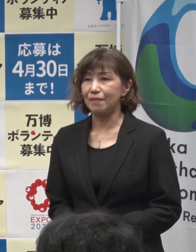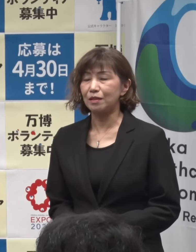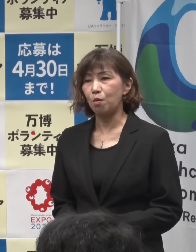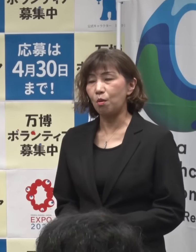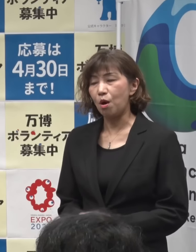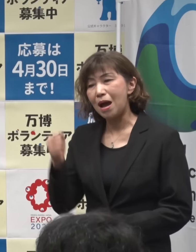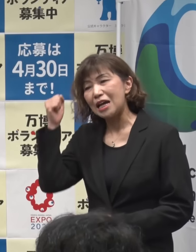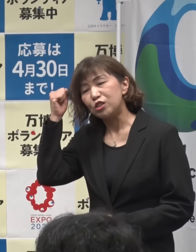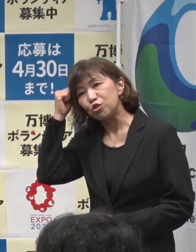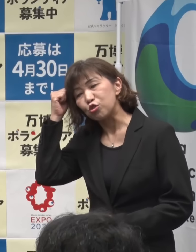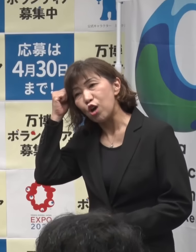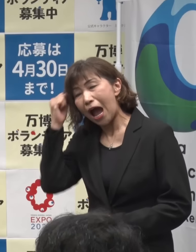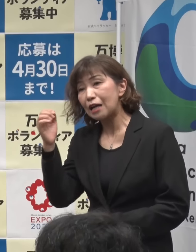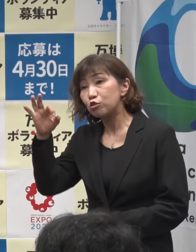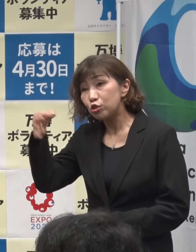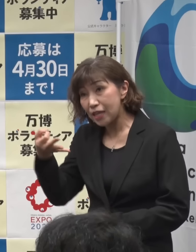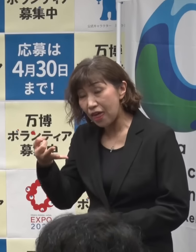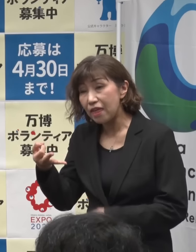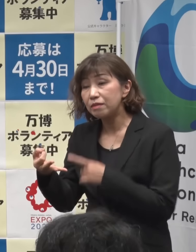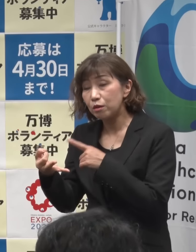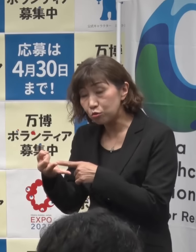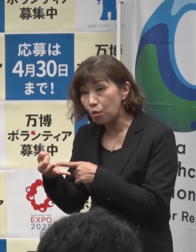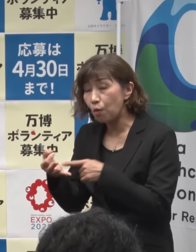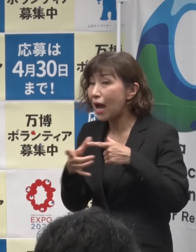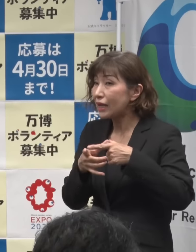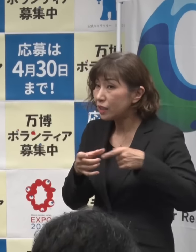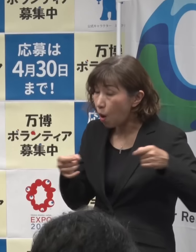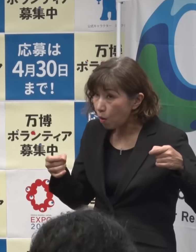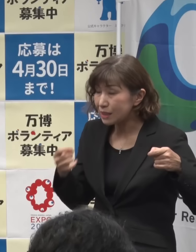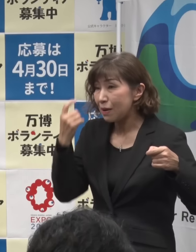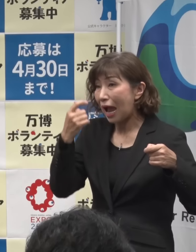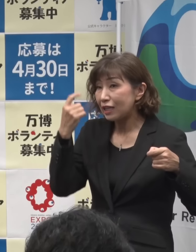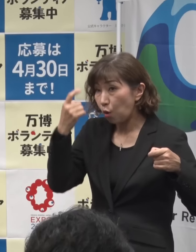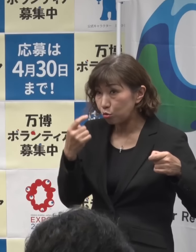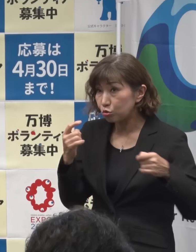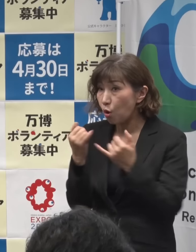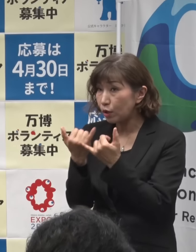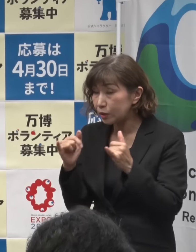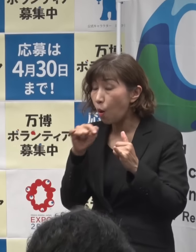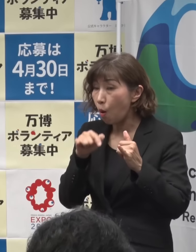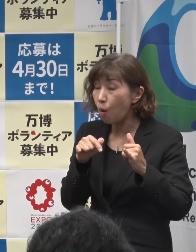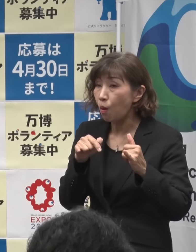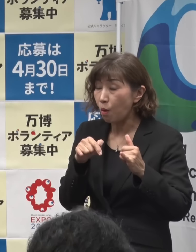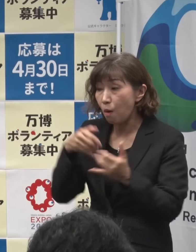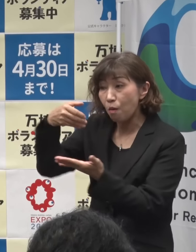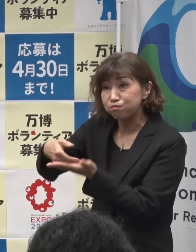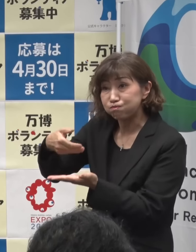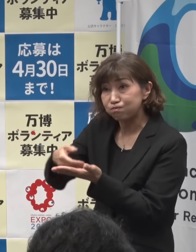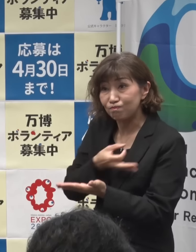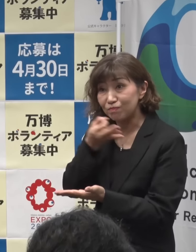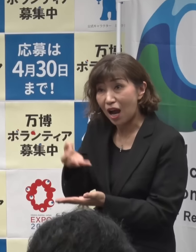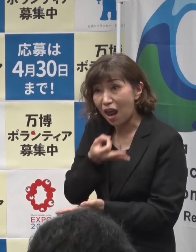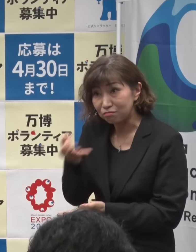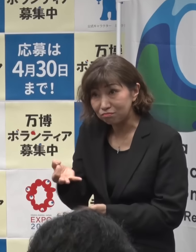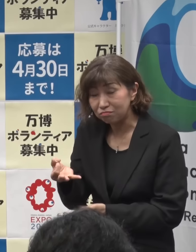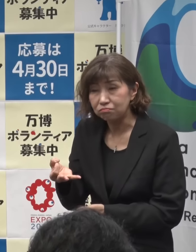まあ、宿泊税も当然これは日本人も外国人観光客も宿泊した場合にこの課税されるわけですけれども、その